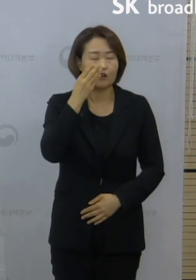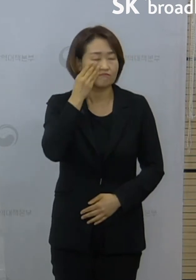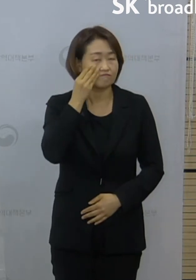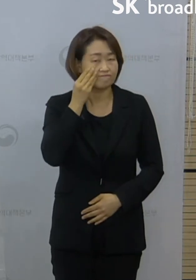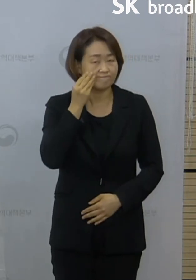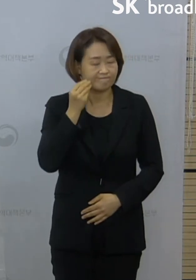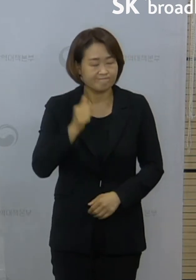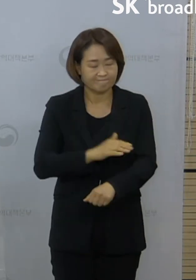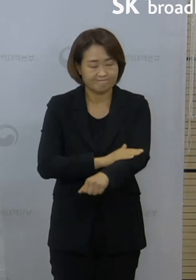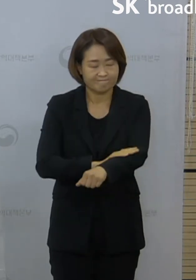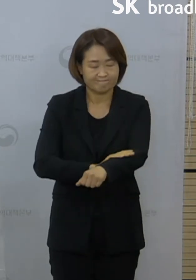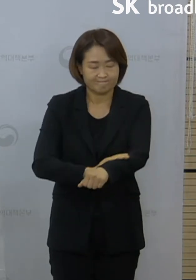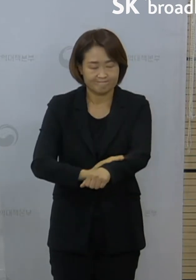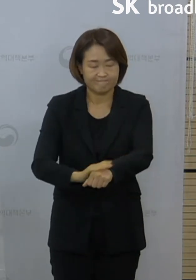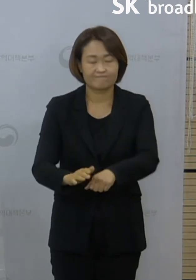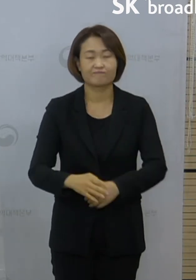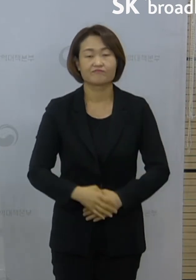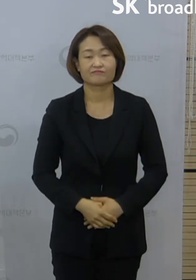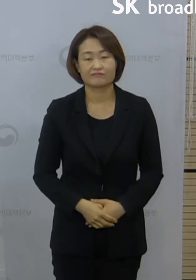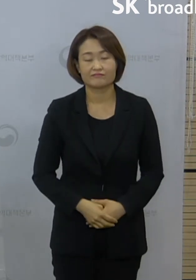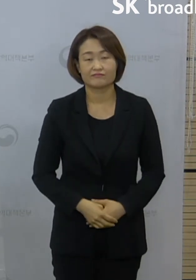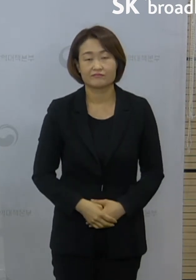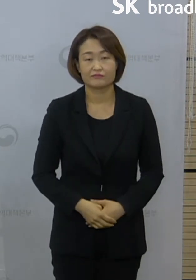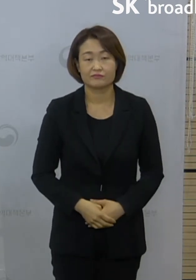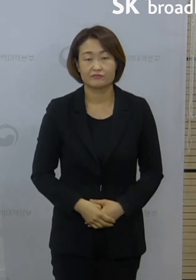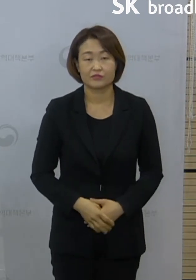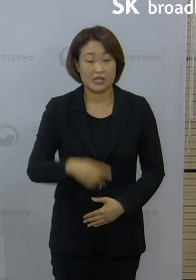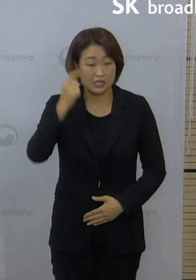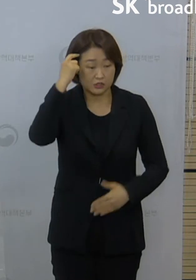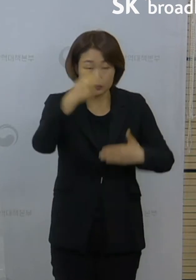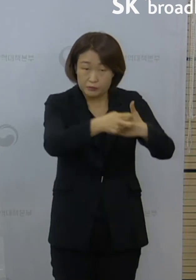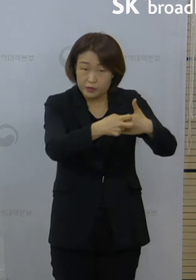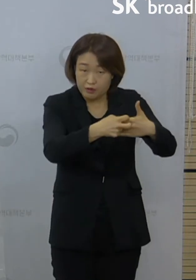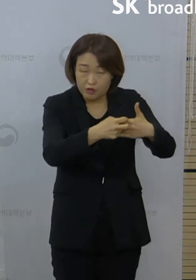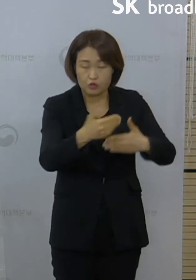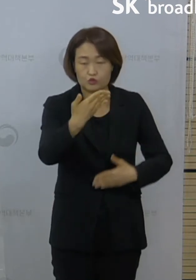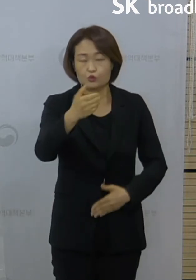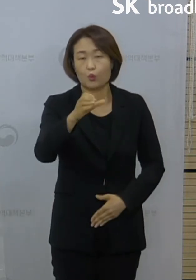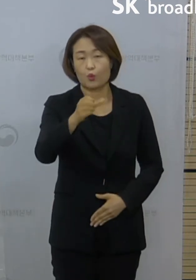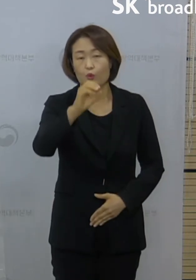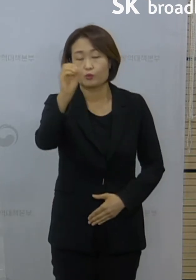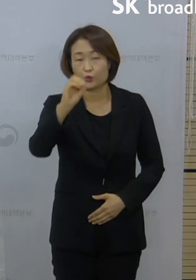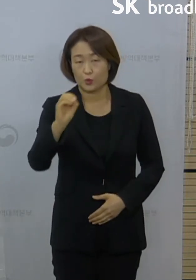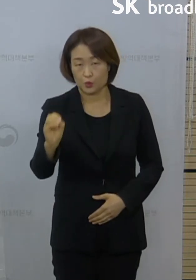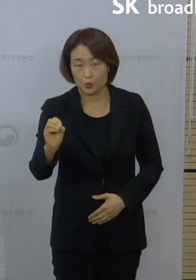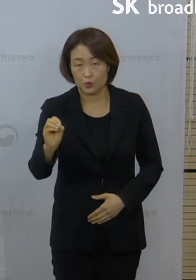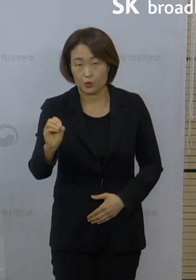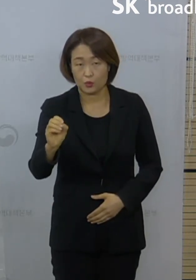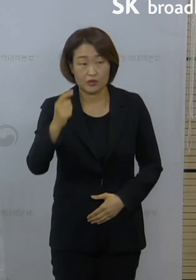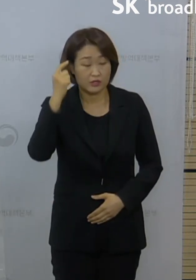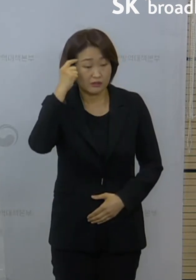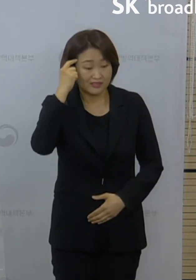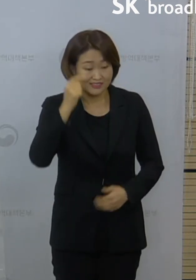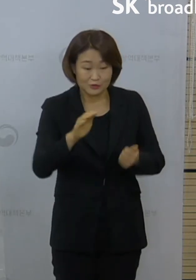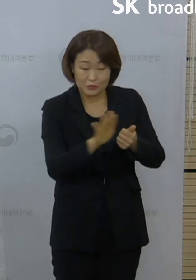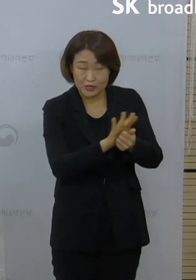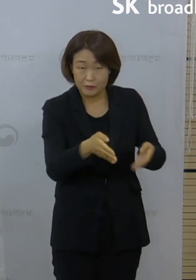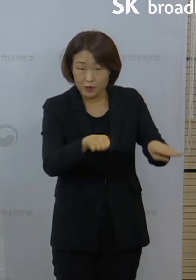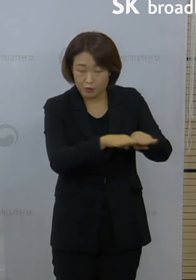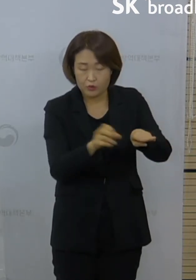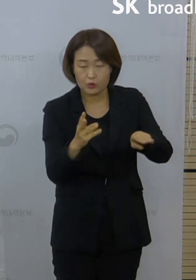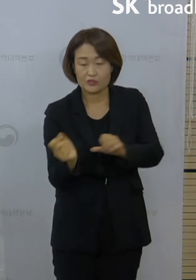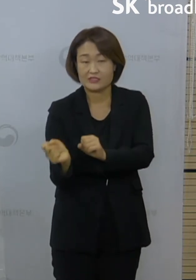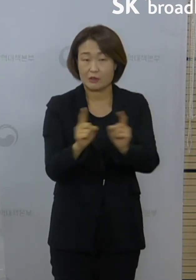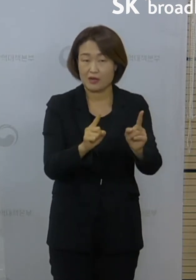중에 쓰는 중입니다 그리고 정신병원 5 95% 그리고 정신 요양 및 재활